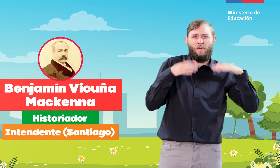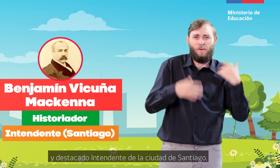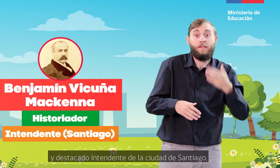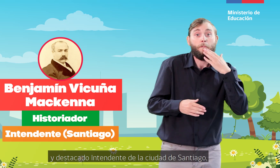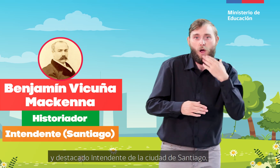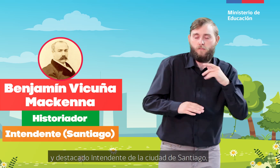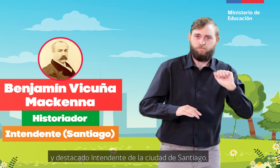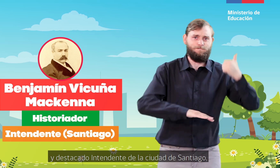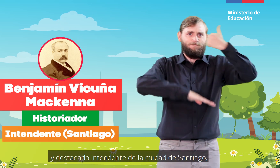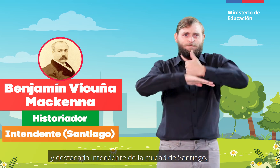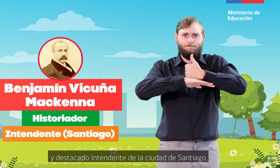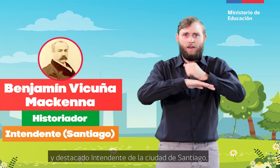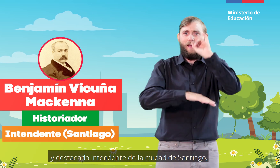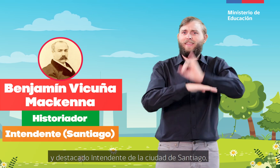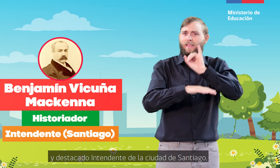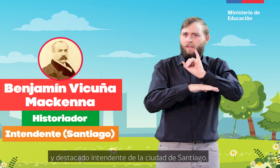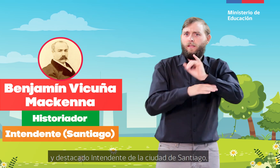y destacado intendente de la ciudad de Santiago.